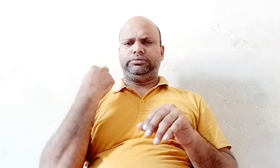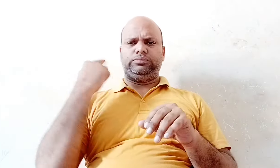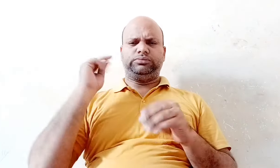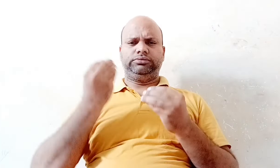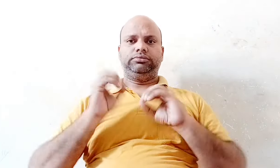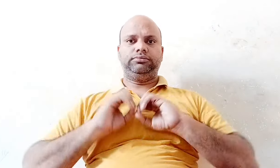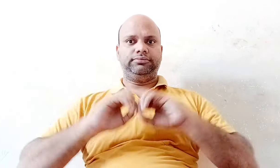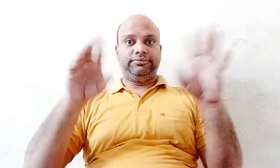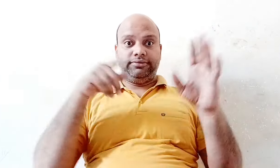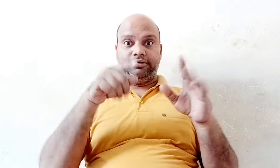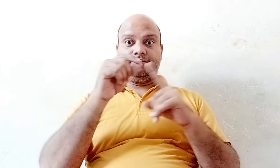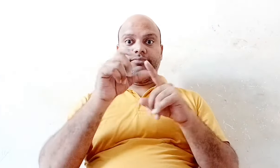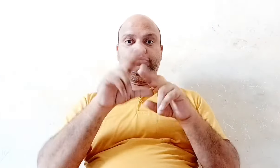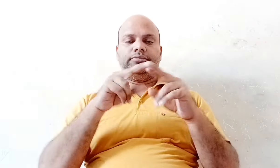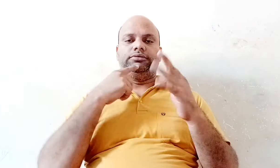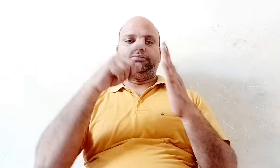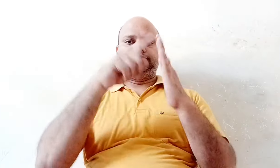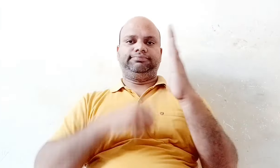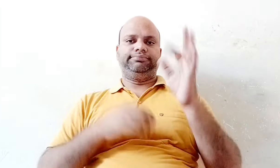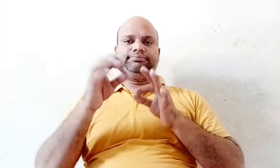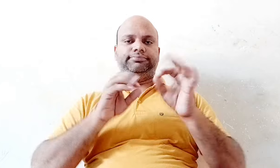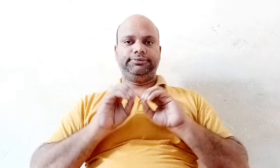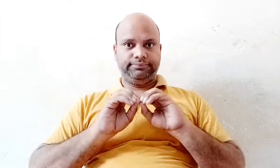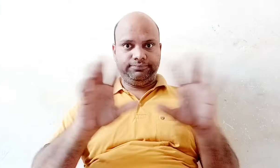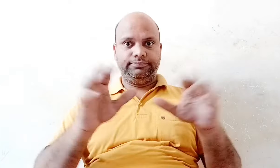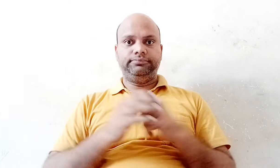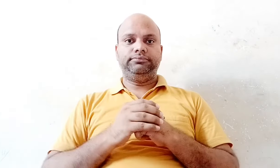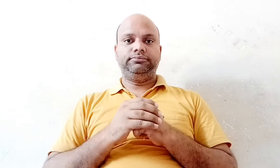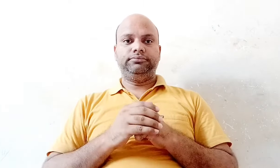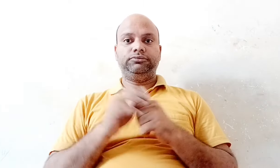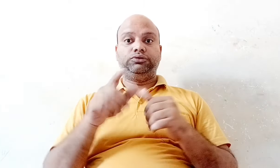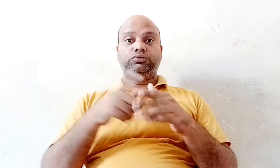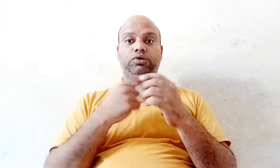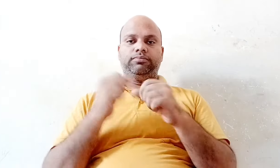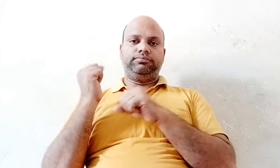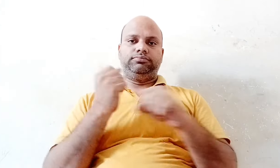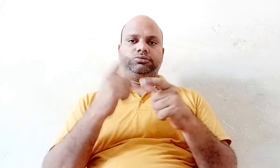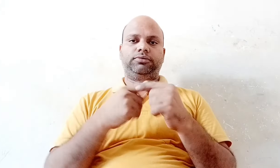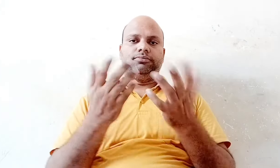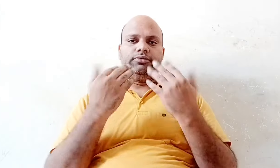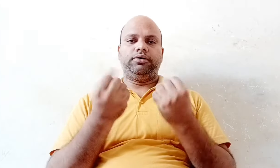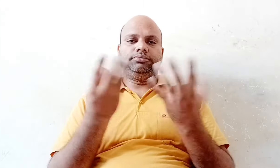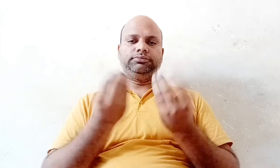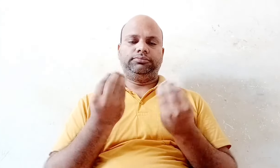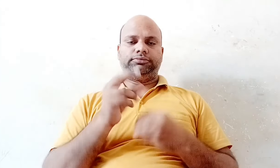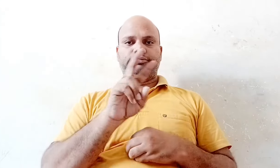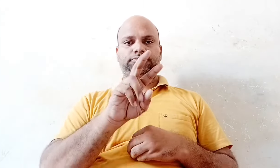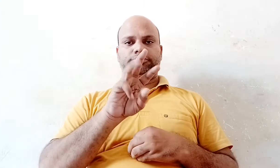23820 Rikta Padam Para Siddhi Bhati Hetuachuka, Nerdarita Yogyatadari Yathiyam She on Alena Avedana Patra,